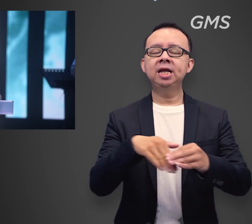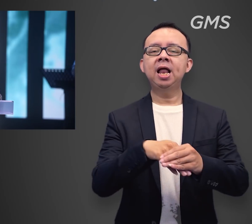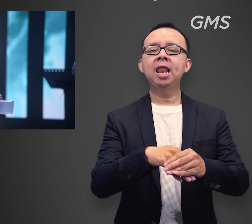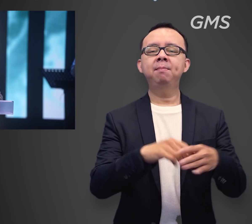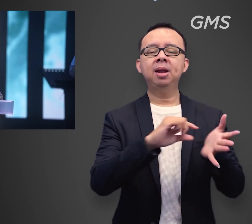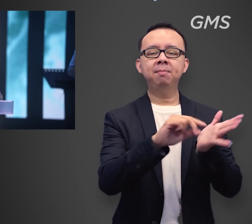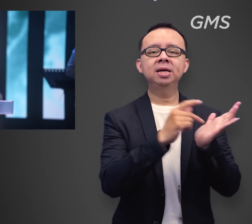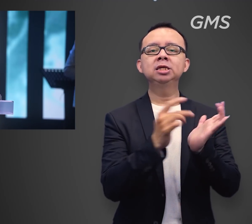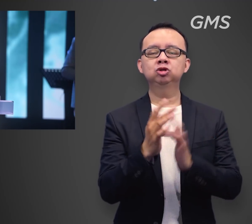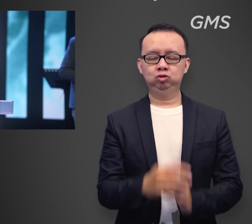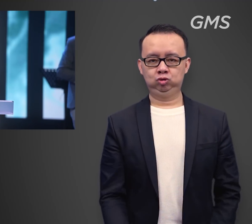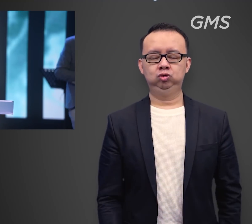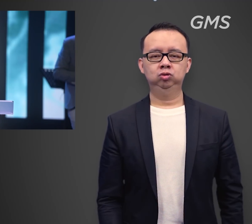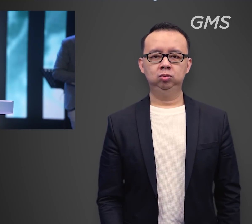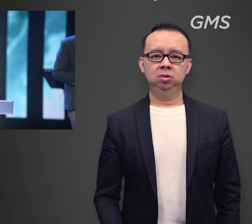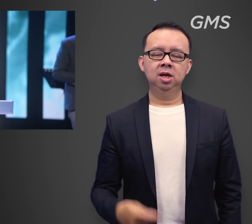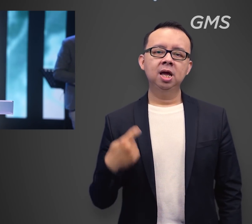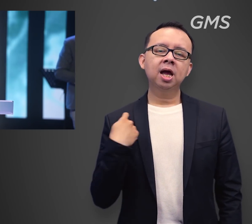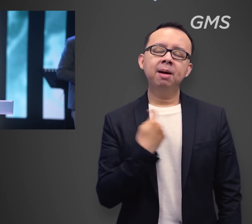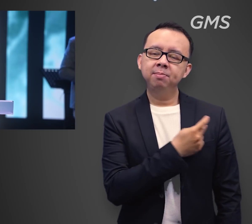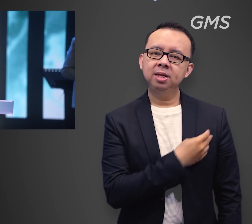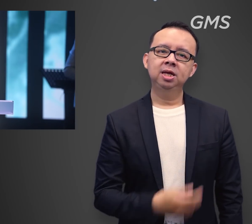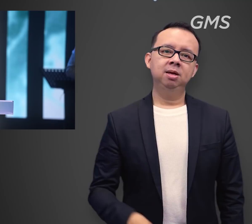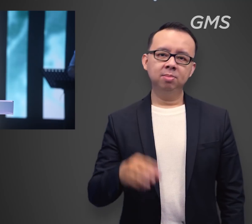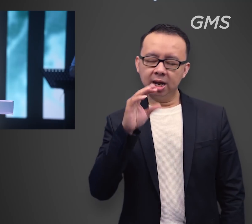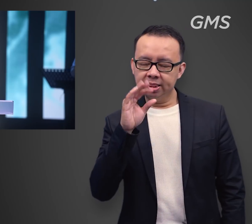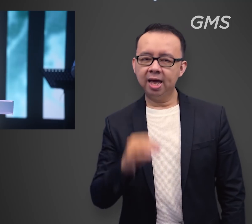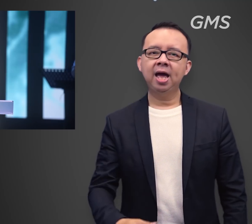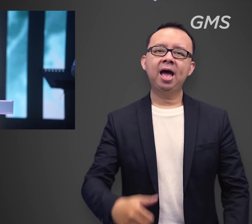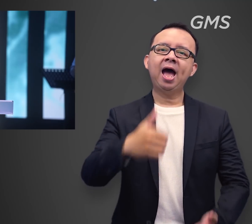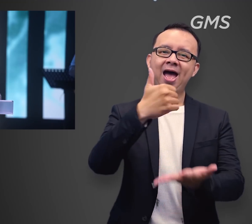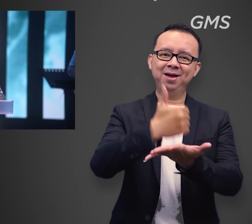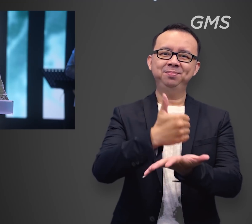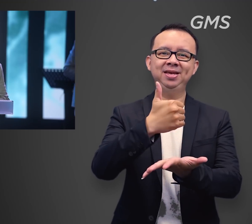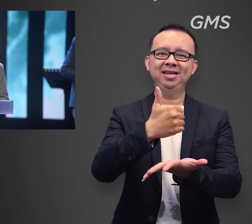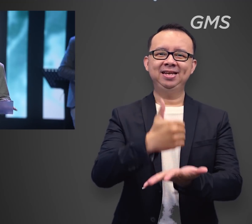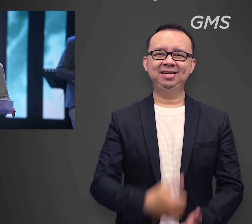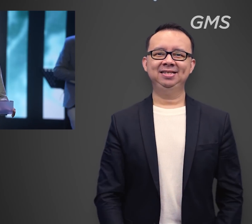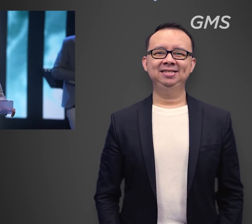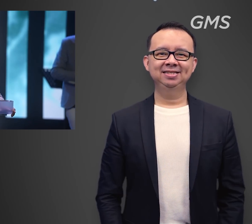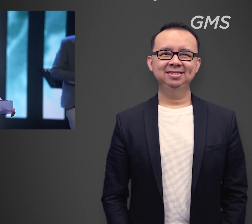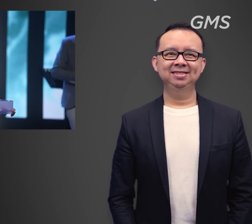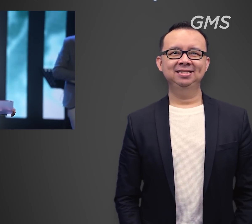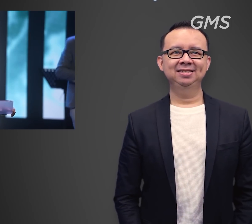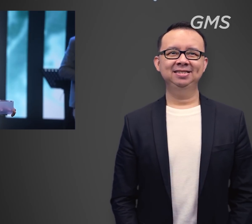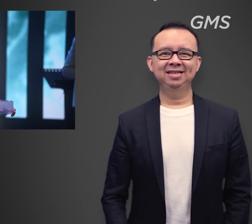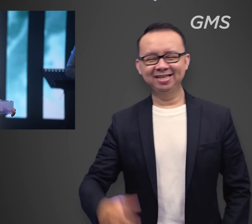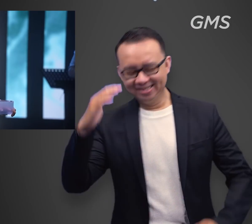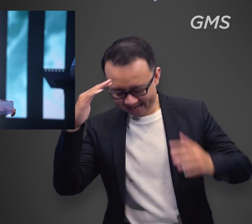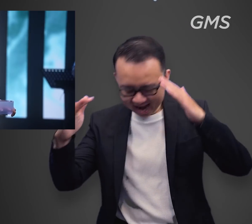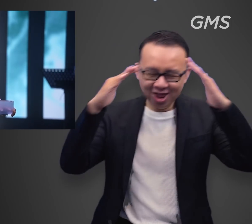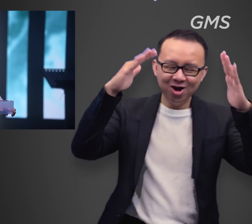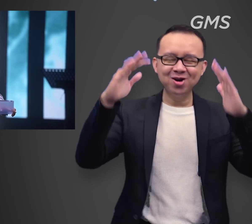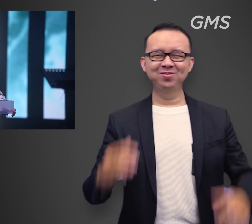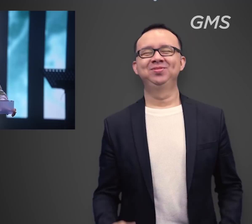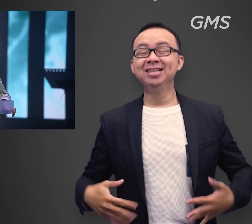Yesus yang siap mendengarkan firman Tuhan, katakan sama-sama amin, amin, amin. Shalom.